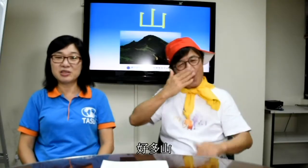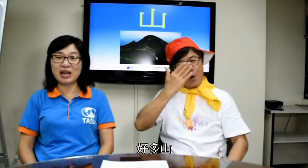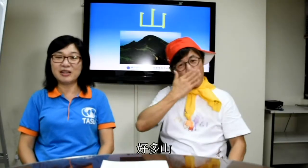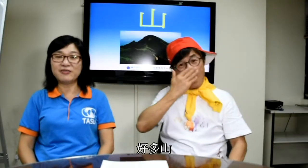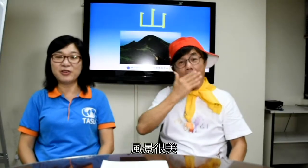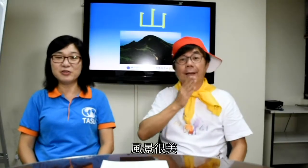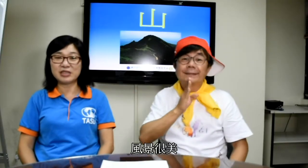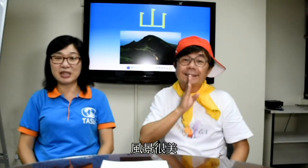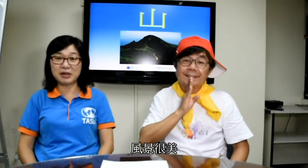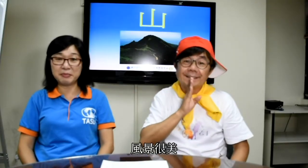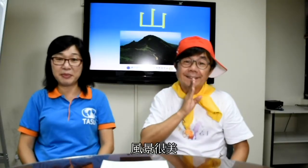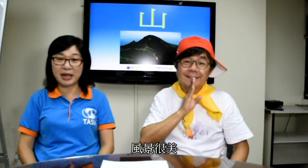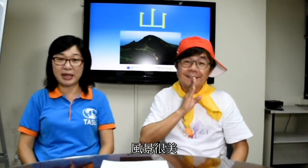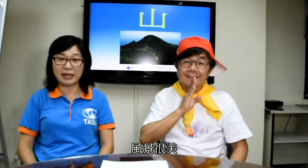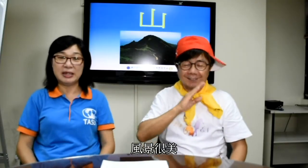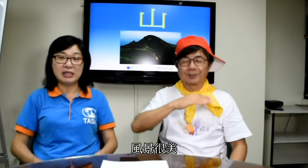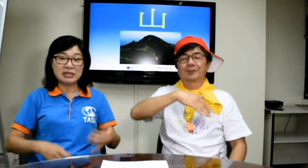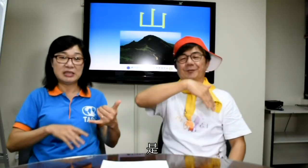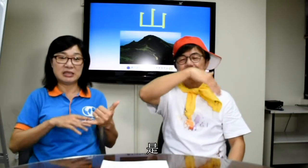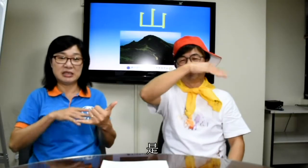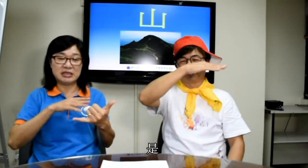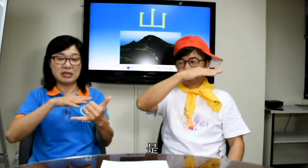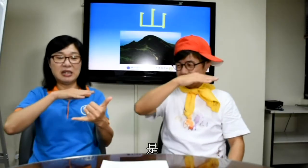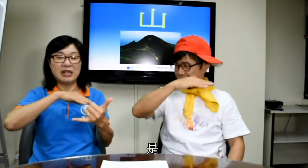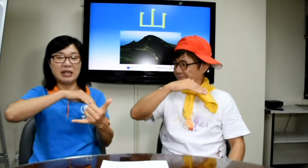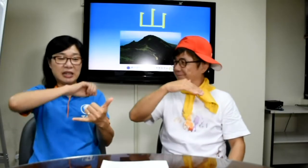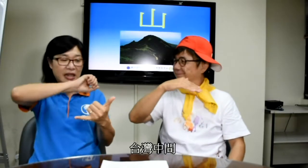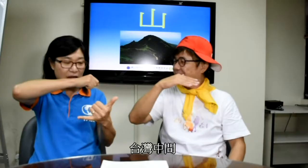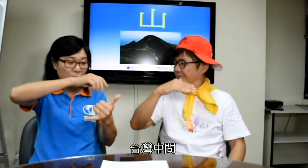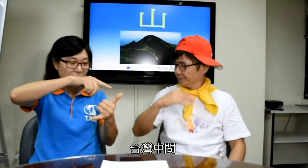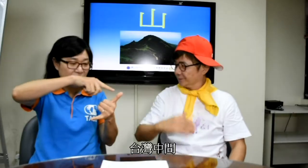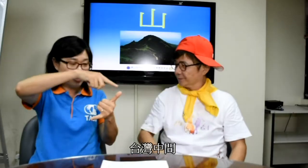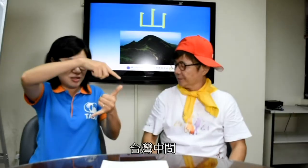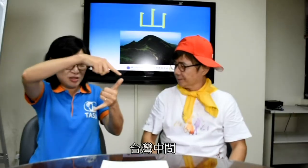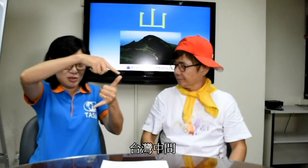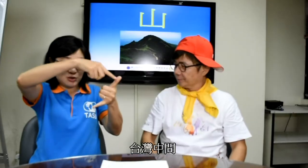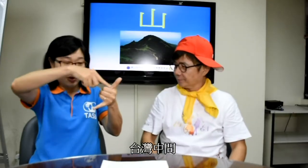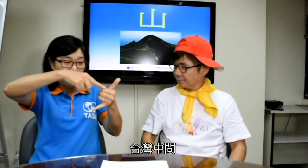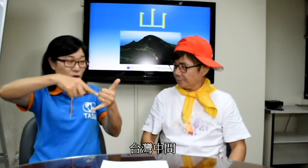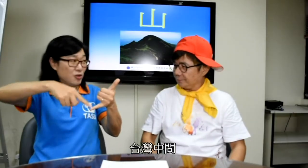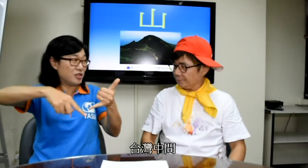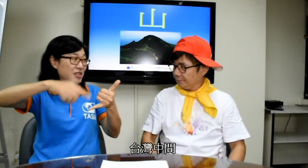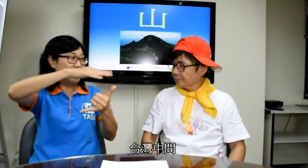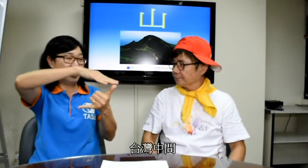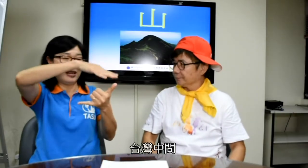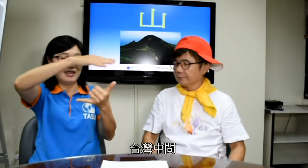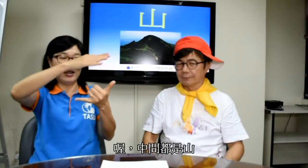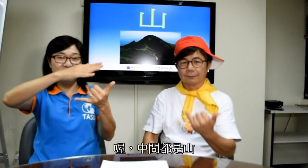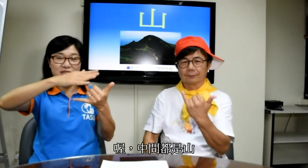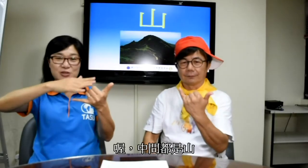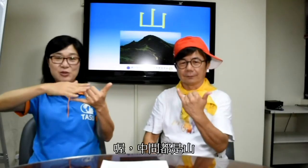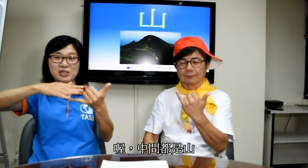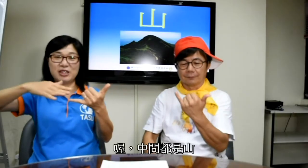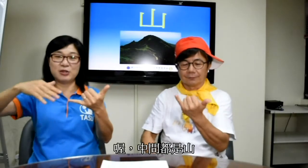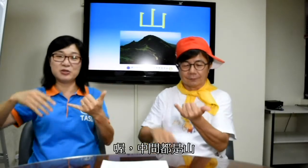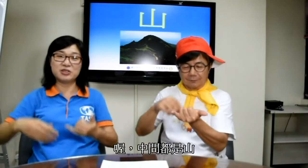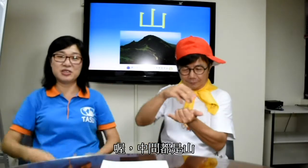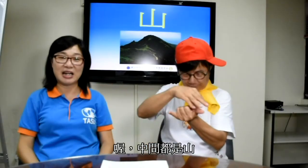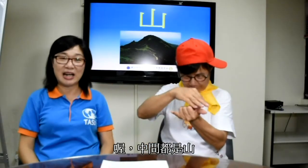山，风景很美，是台湾中间啊、哦，中间都是